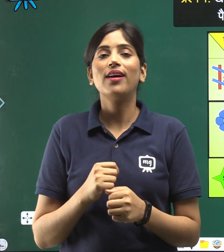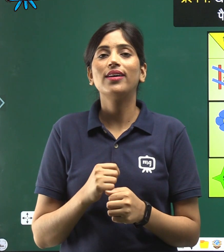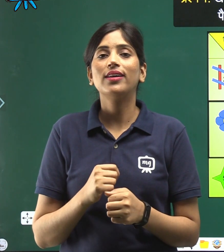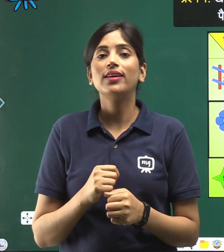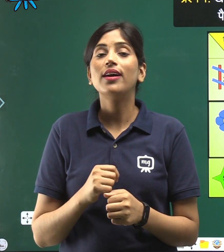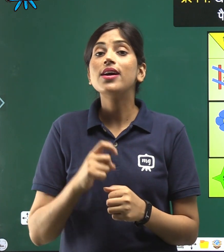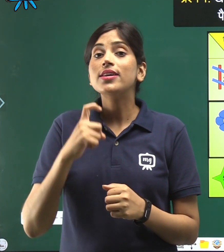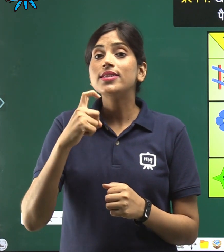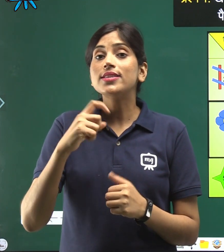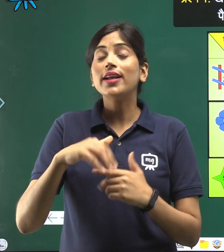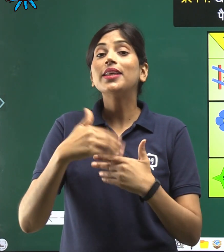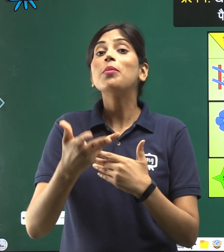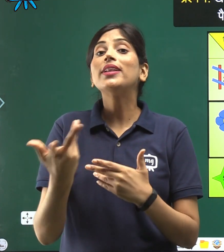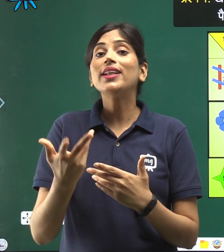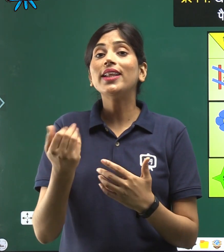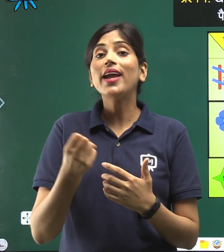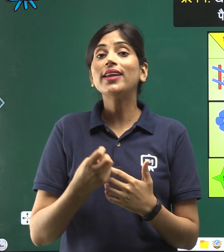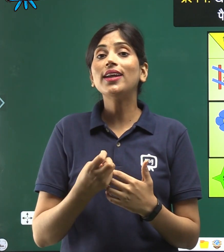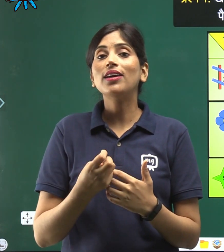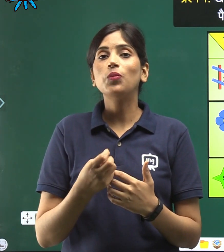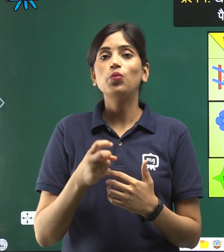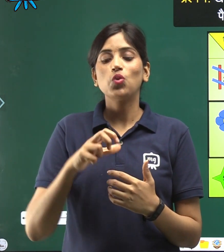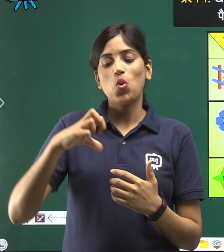तो 7 के बाद कितने आएंगे?